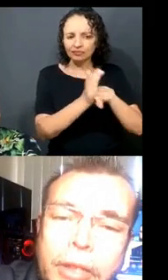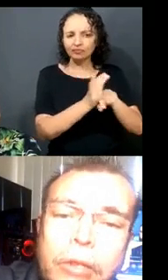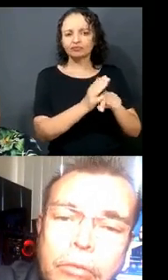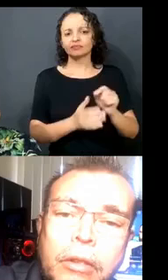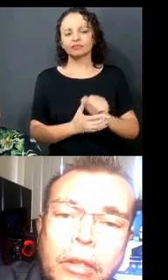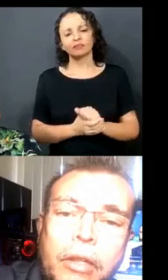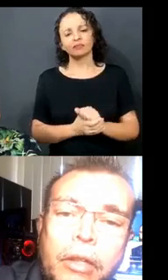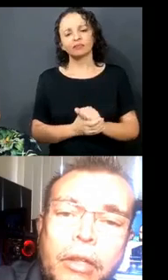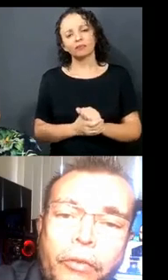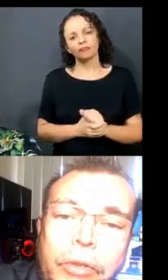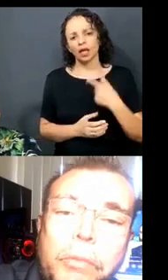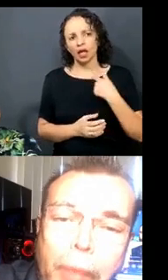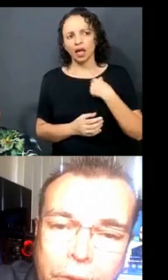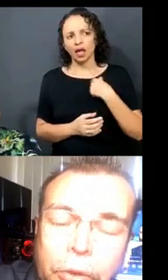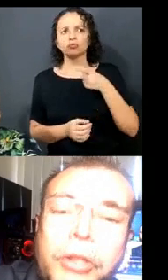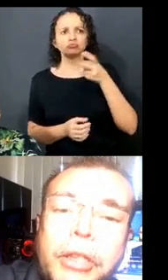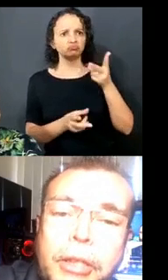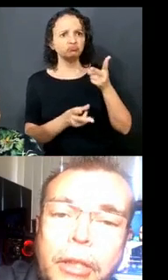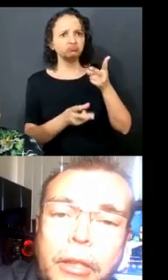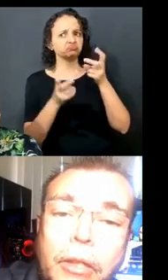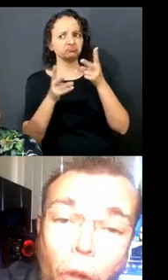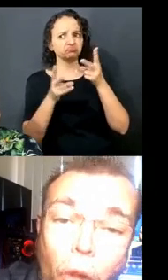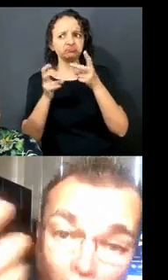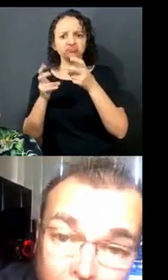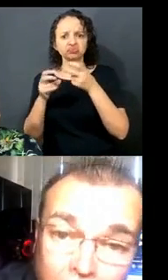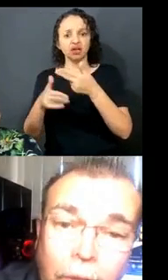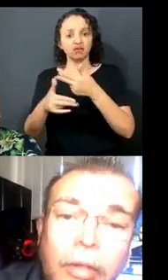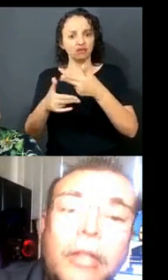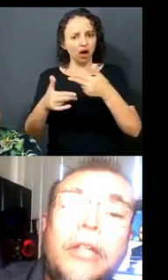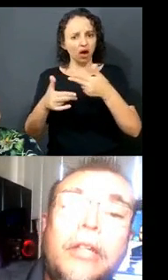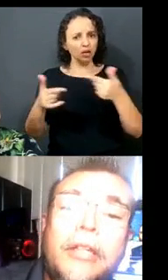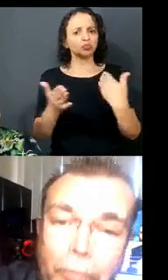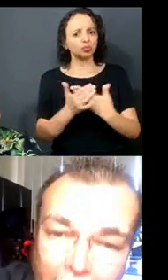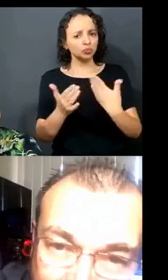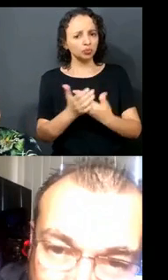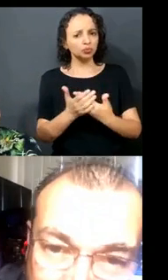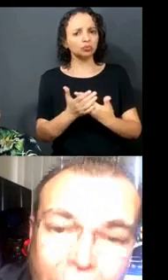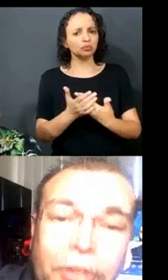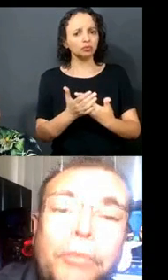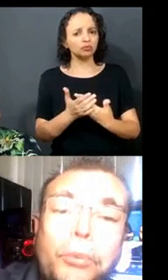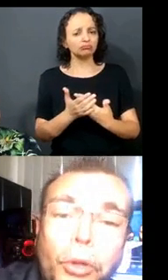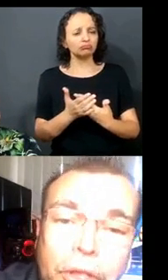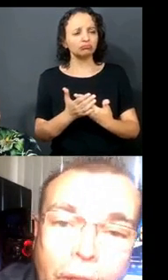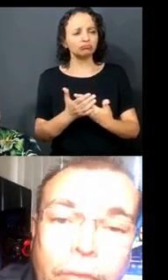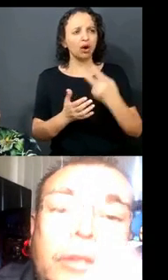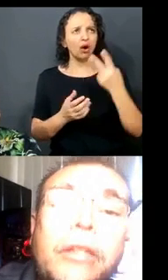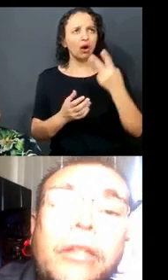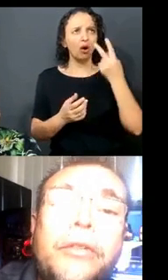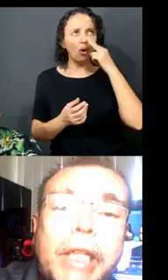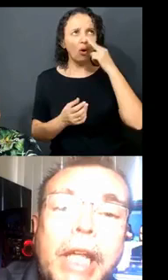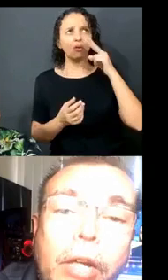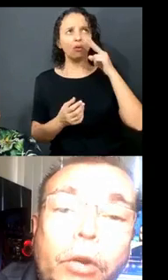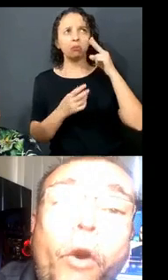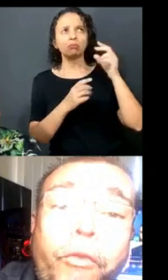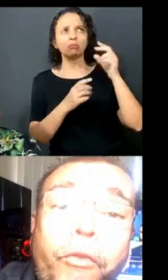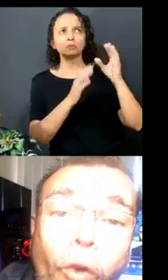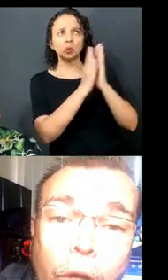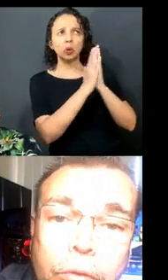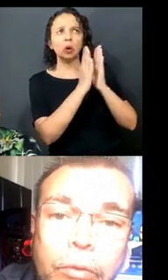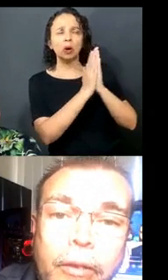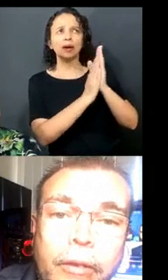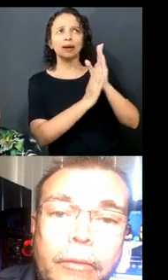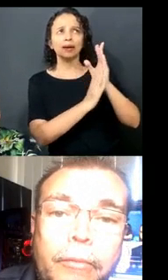Eu tenho visto Sim. muito bom ensino vindo de Sim. pastores que se oram, dependem de Deus e